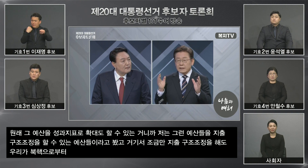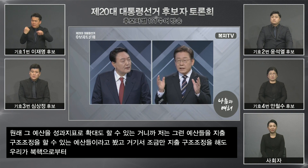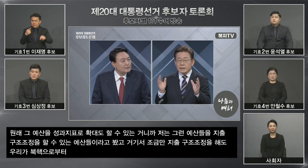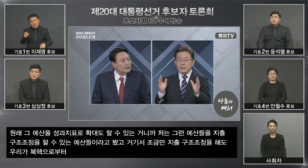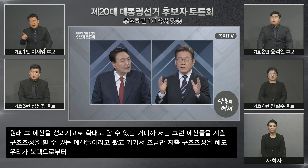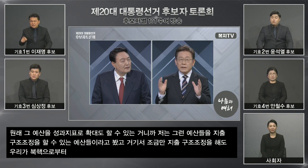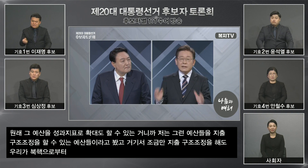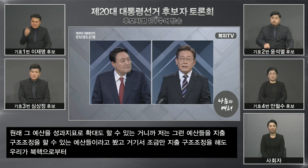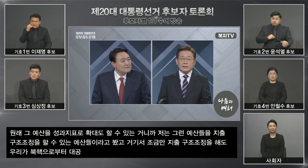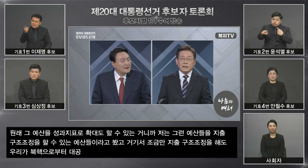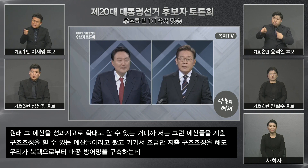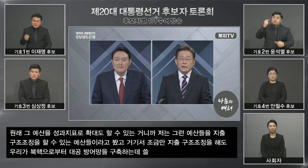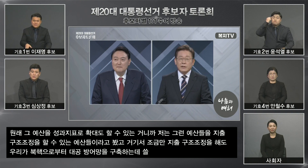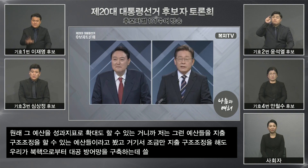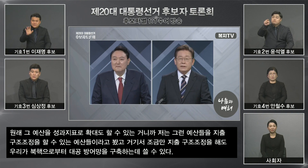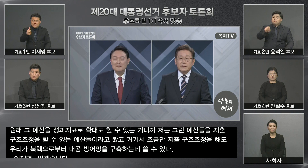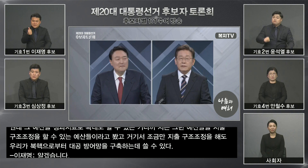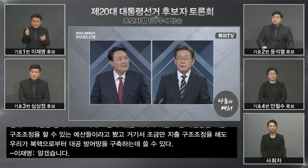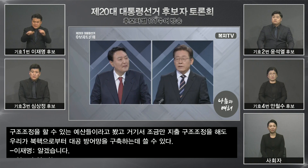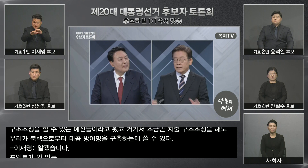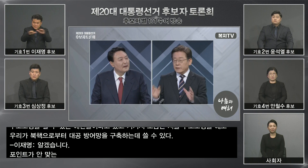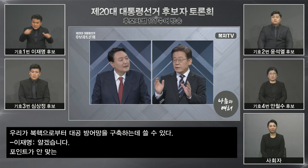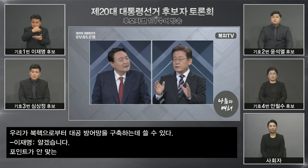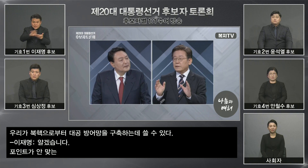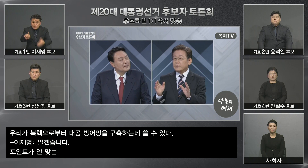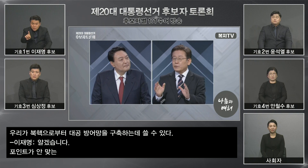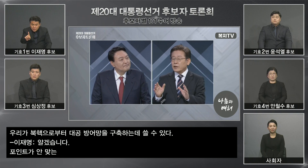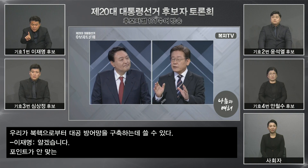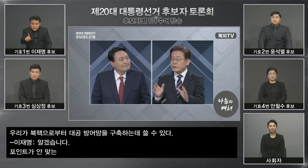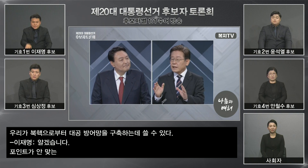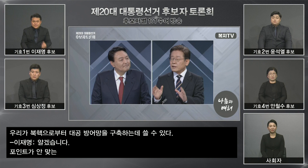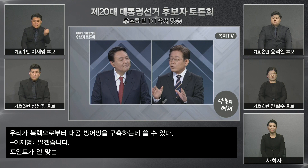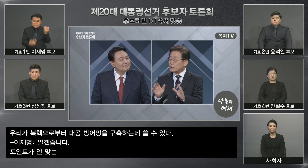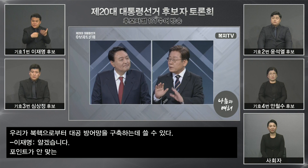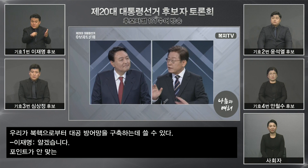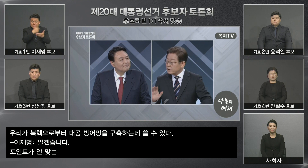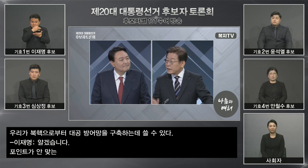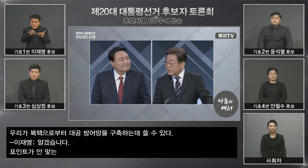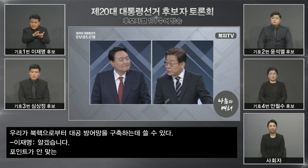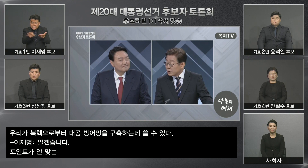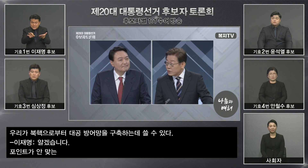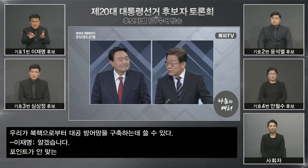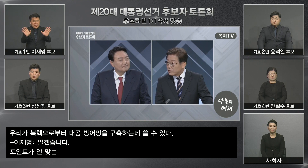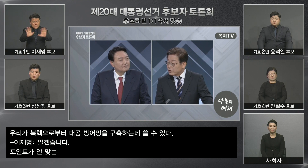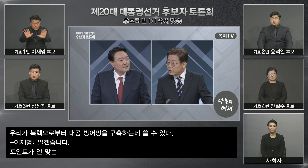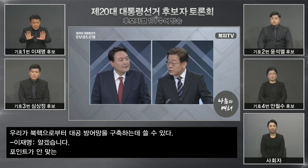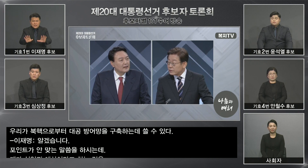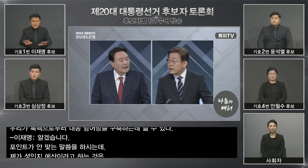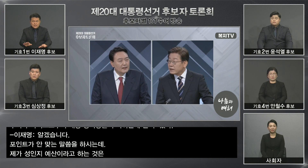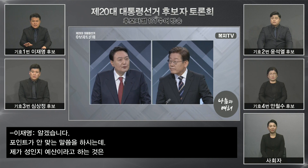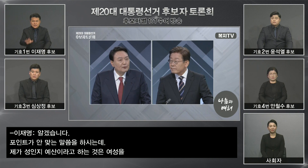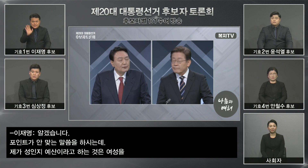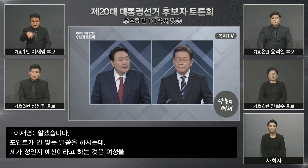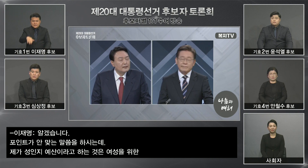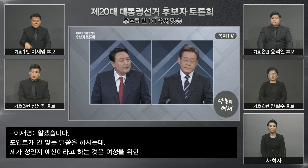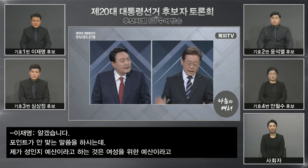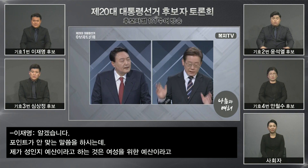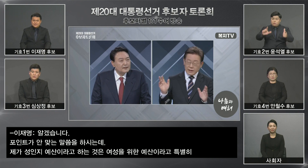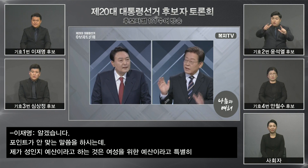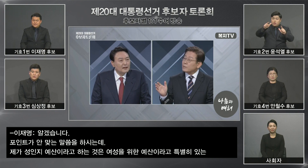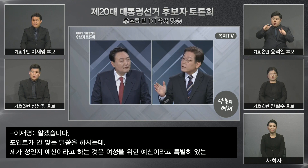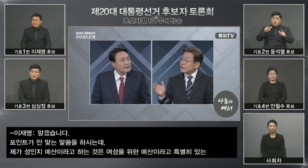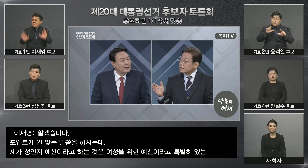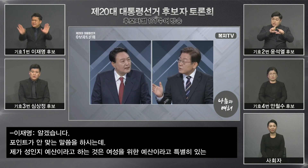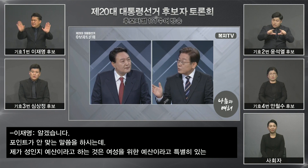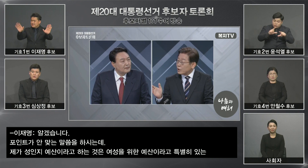포인트가 왜 안 자, 맞습니까? 성인지 예산이라고 하는 것은 여성을 위한 예산으로 특별히 있는 게 아니고요. 네? 아니죠. 그게 일반